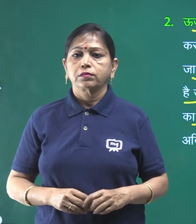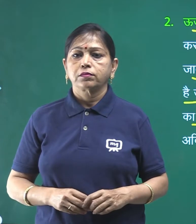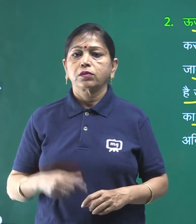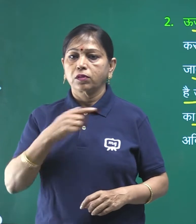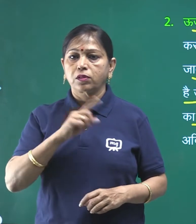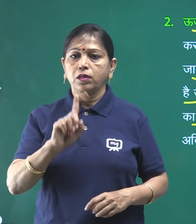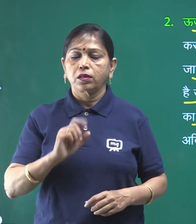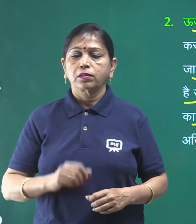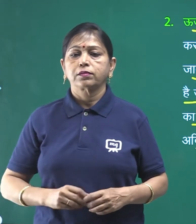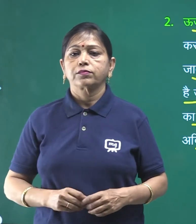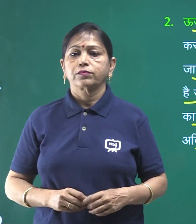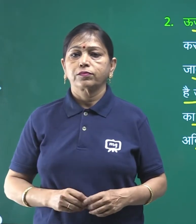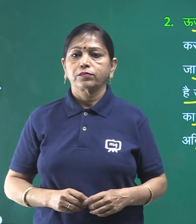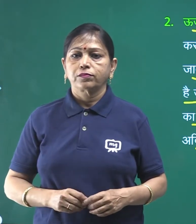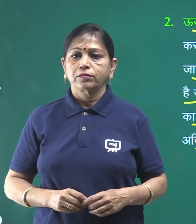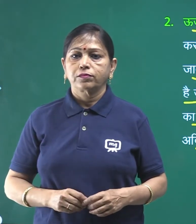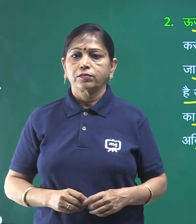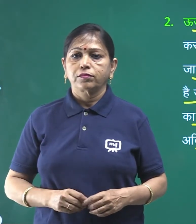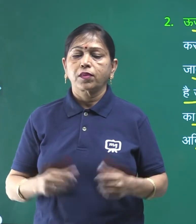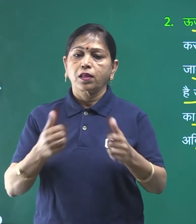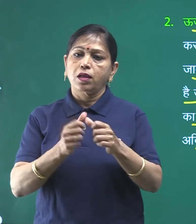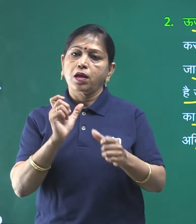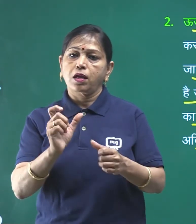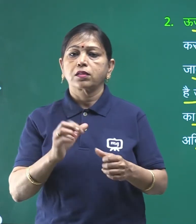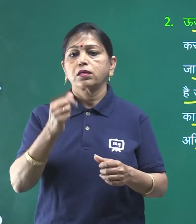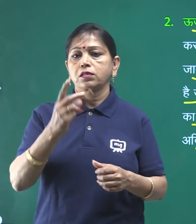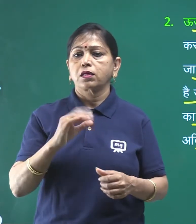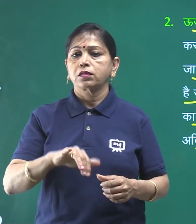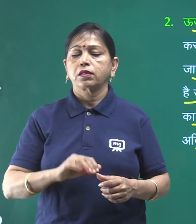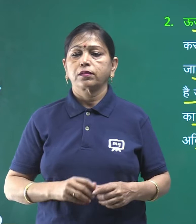यह एक अदिश राशि है।